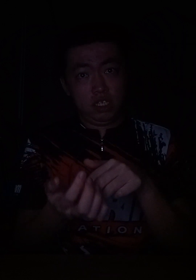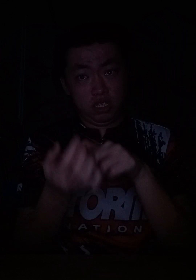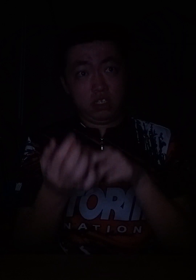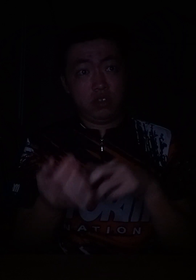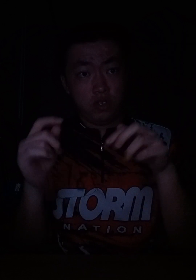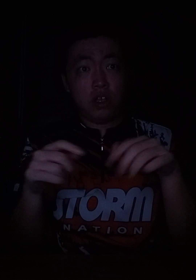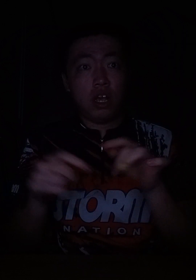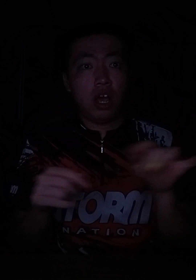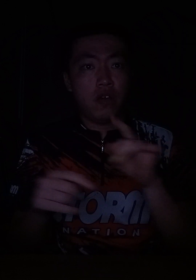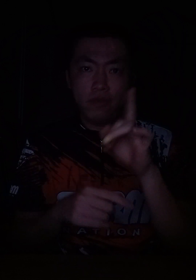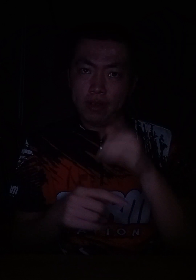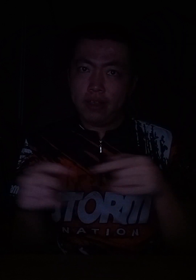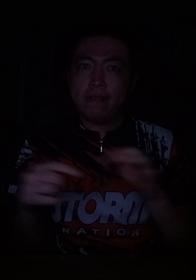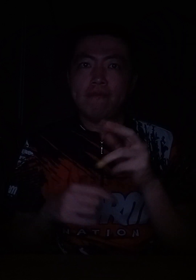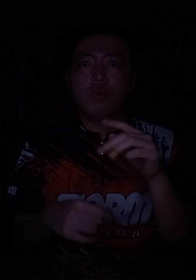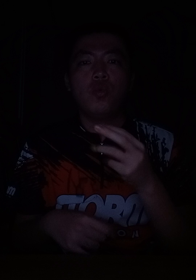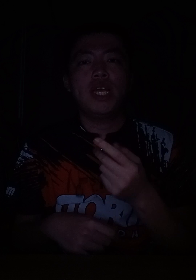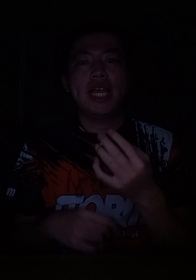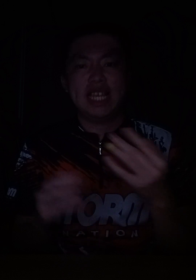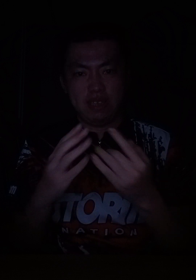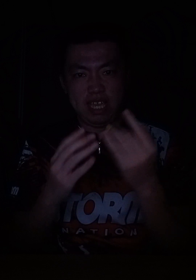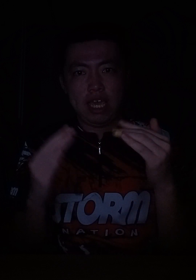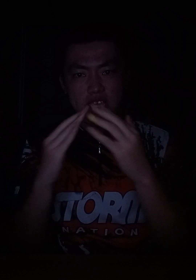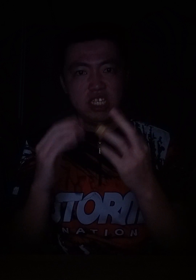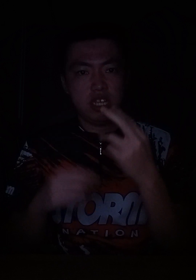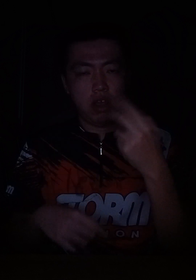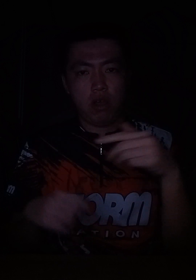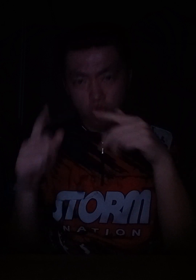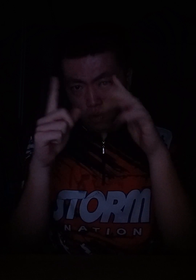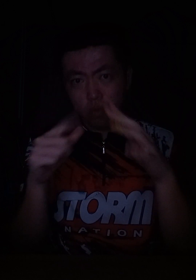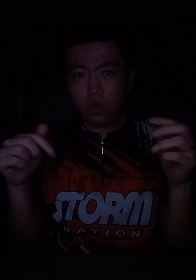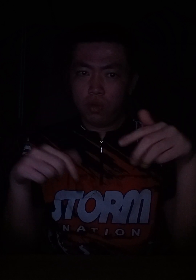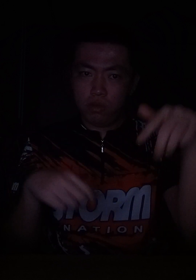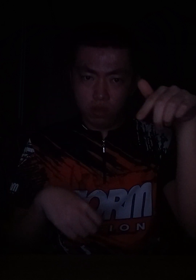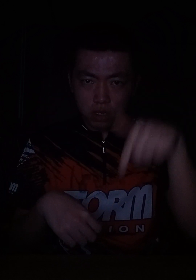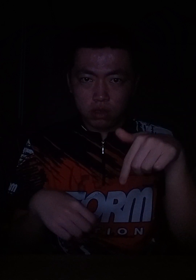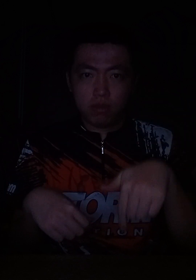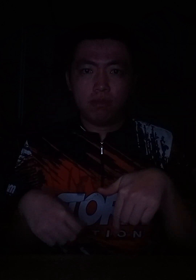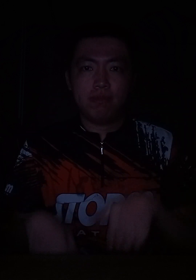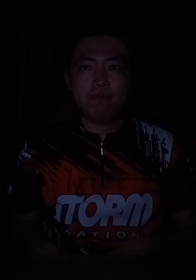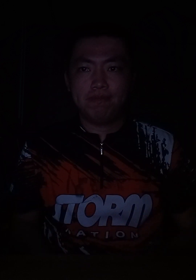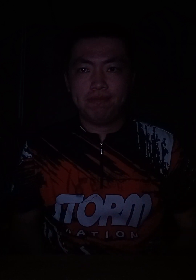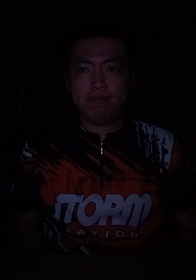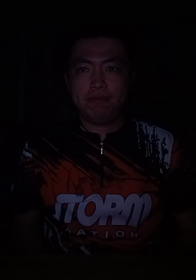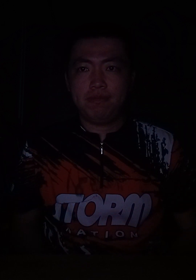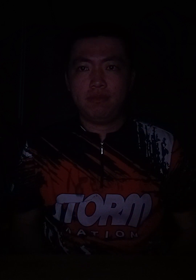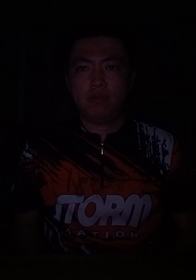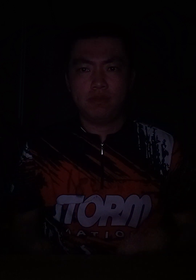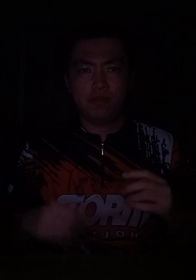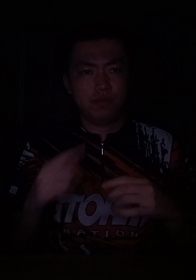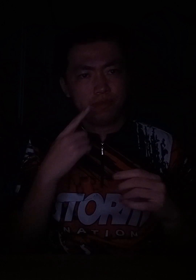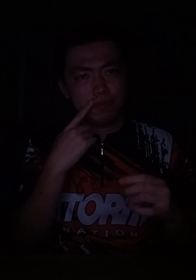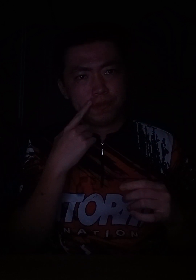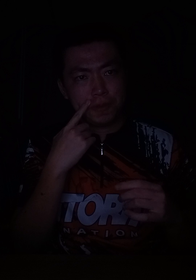안에 들어가 수리 작업을 하던 28살 A씨가 7층 높이에서 추락했습니다. 점검을 하고 쓰다 안